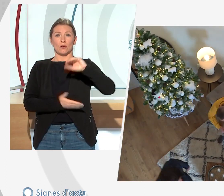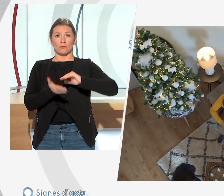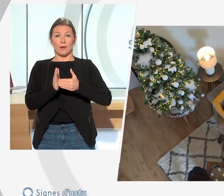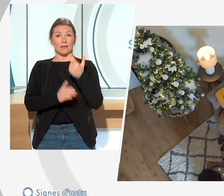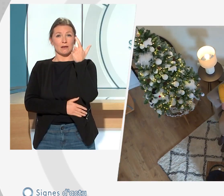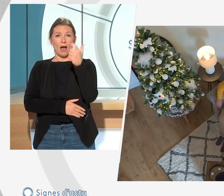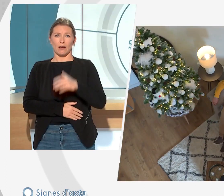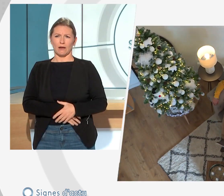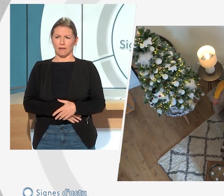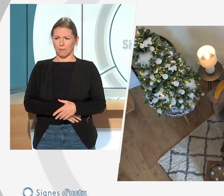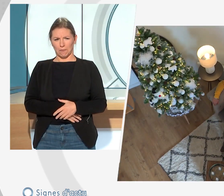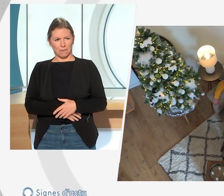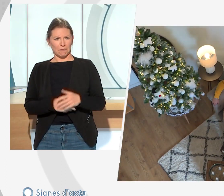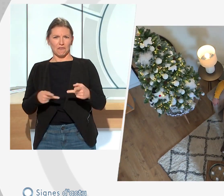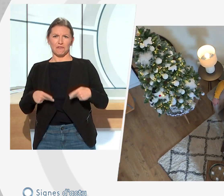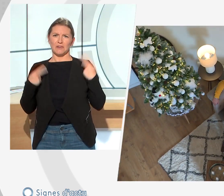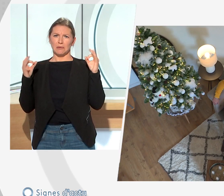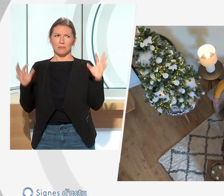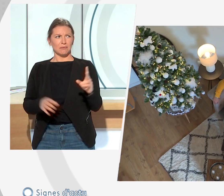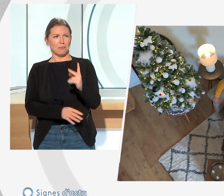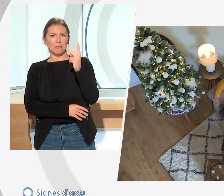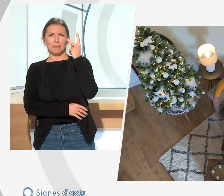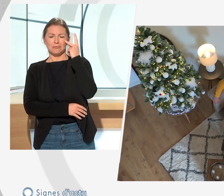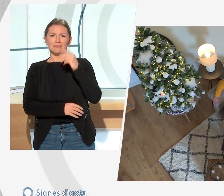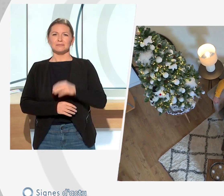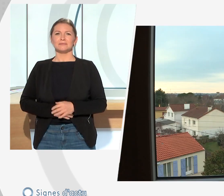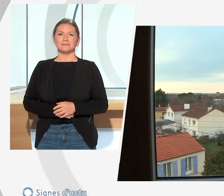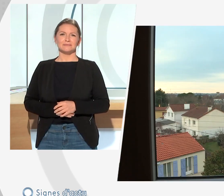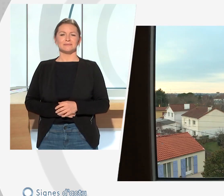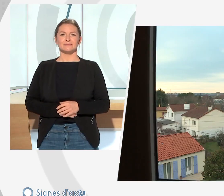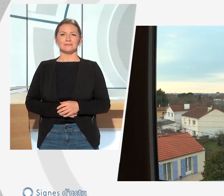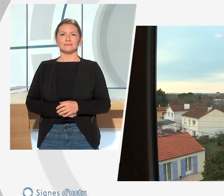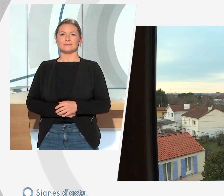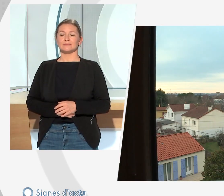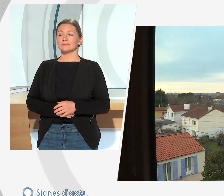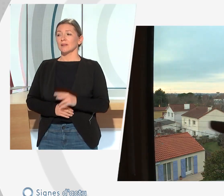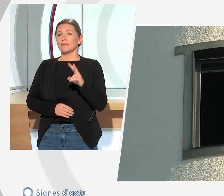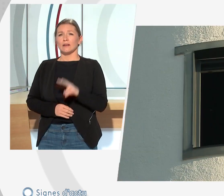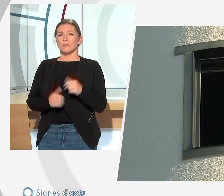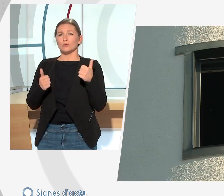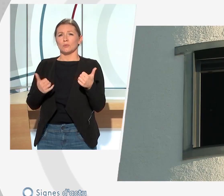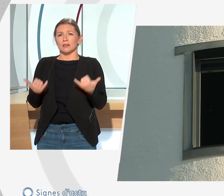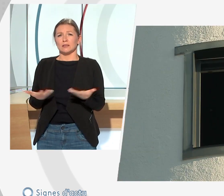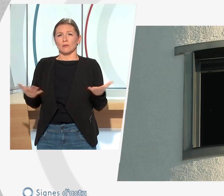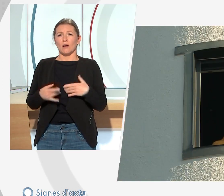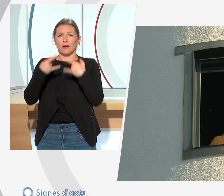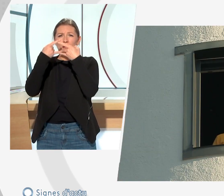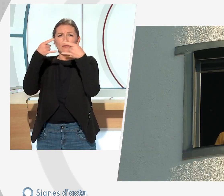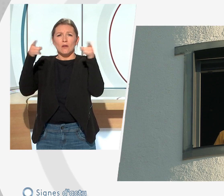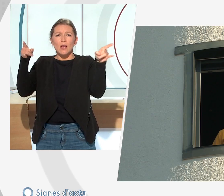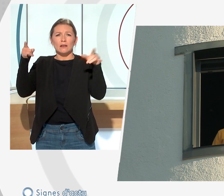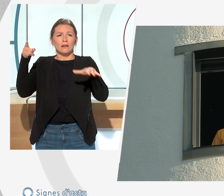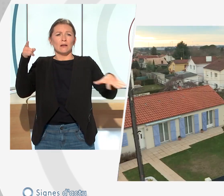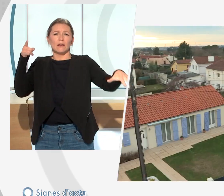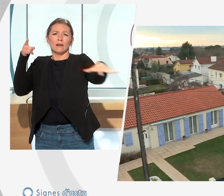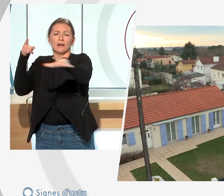habitables, presque de quoi offrir une vie de château aux locataires. Ce qui est super au château, c'est la